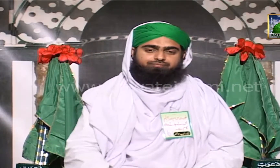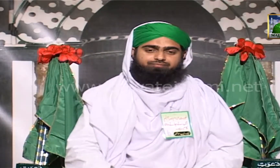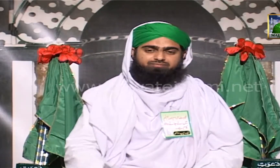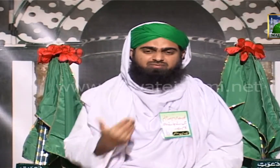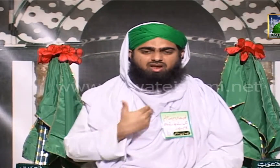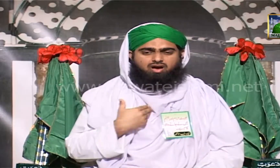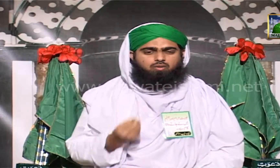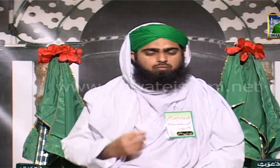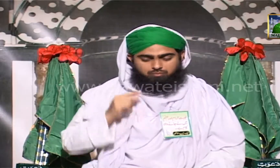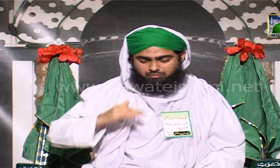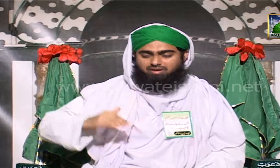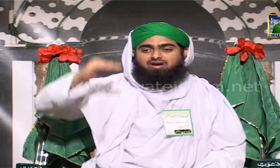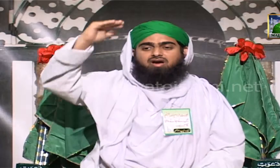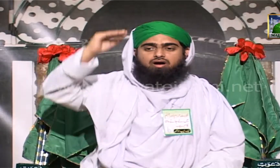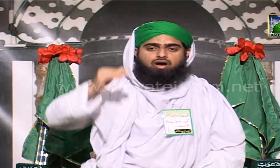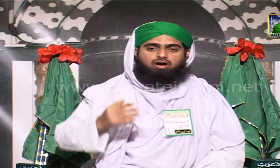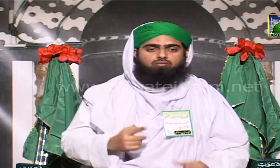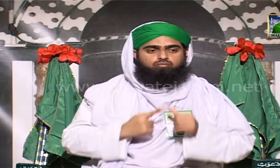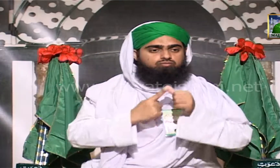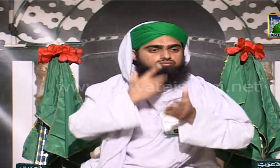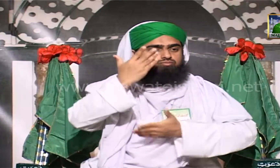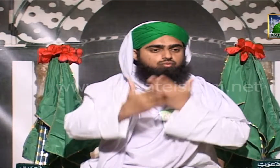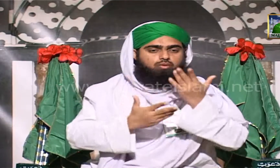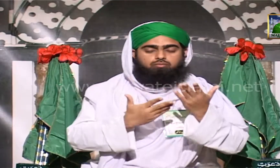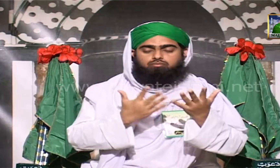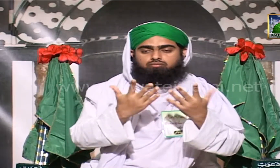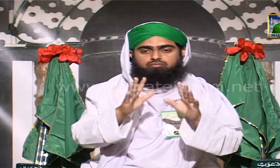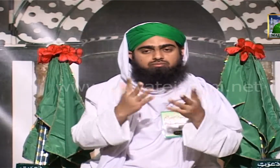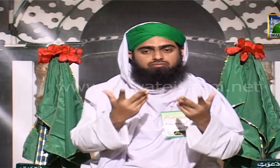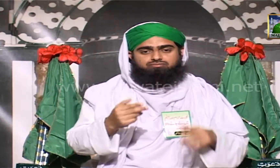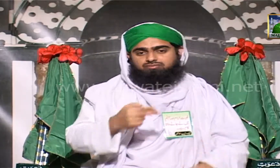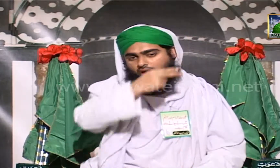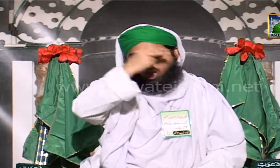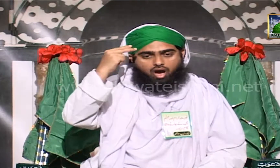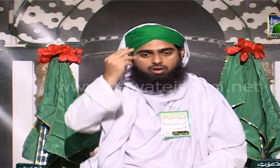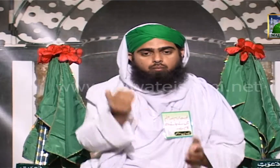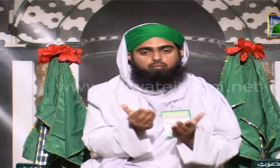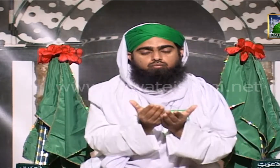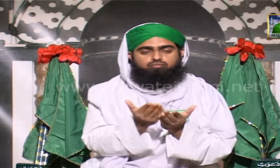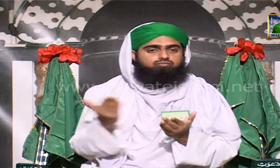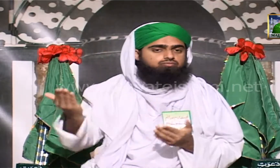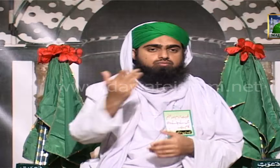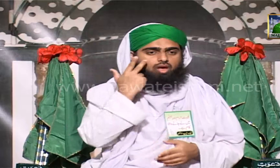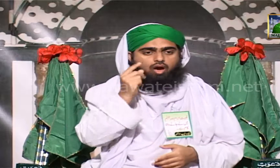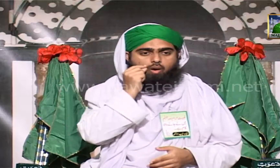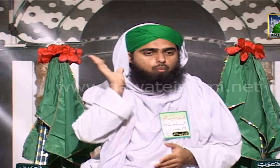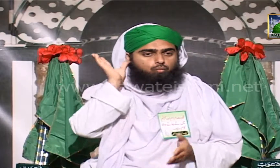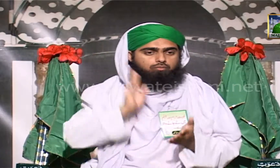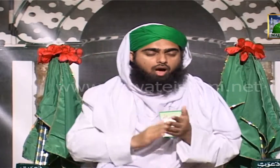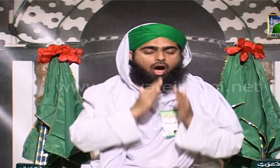ہم اتنے بڑے ہو گئے لیکن ہم یرحمک اللہ کہنا نہیں آتا. تو یاد رکھیے جب کسی مسلمان کو چھینک آئے